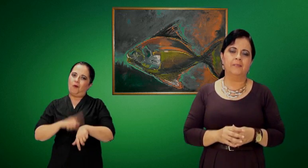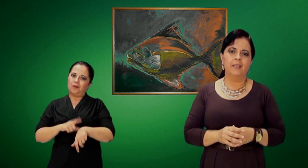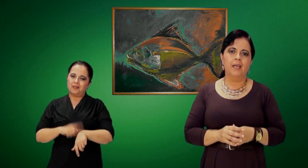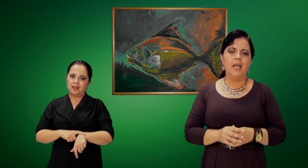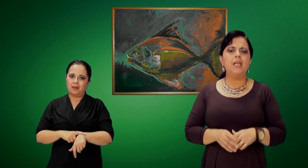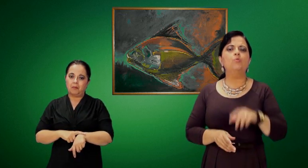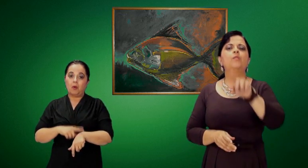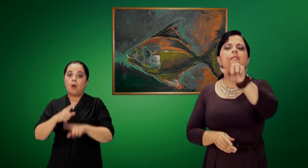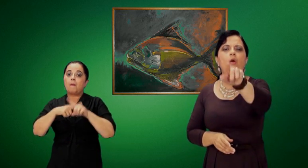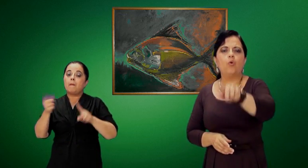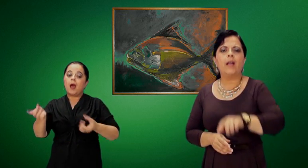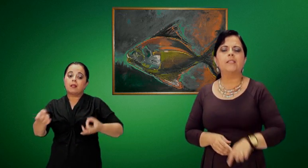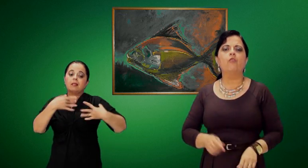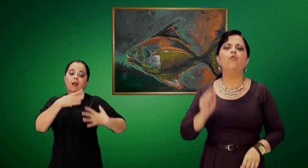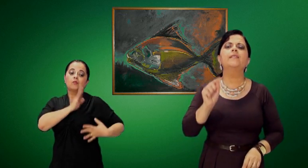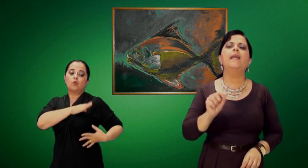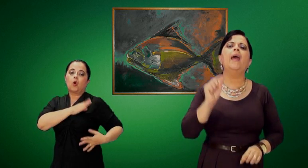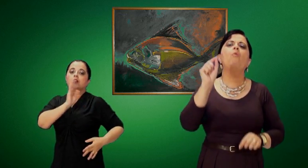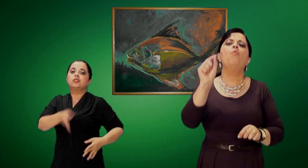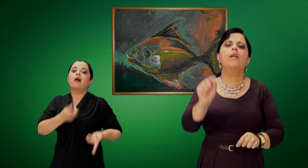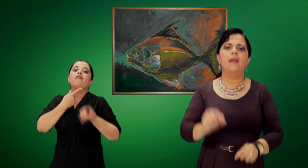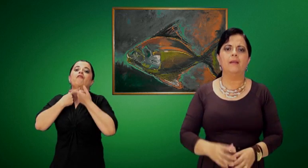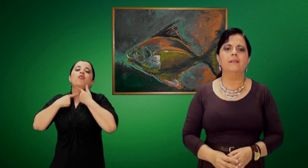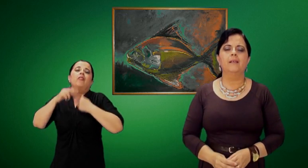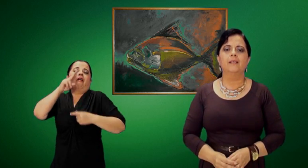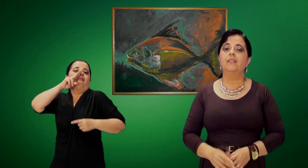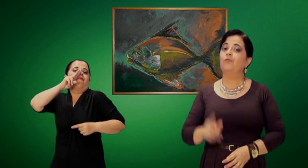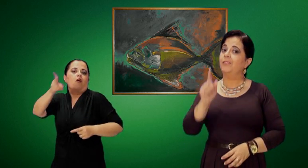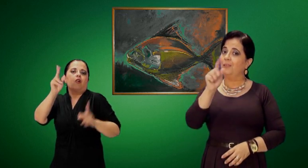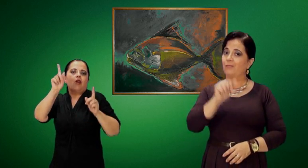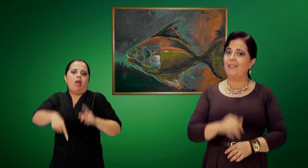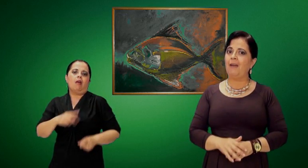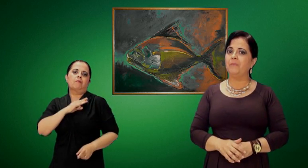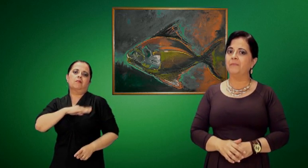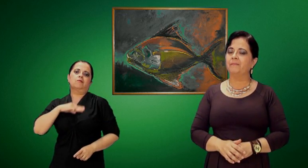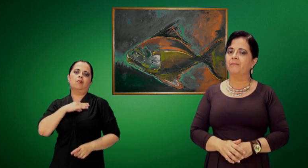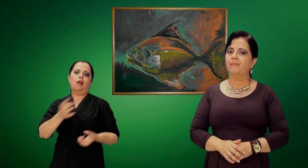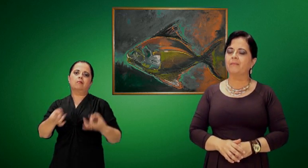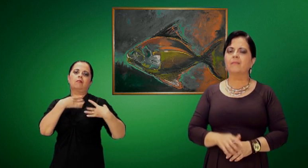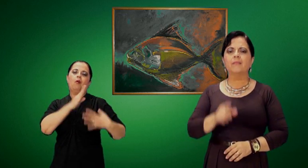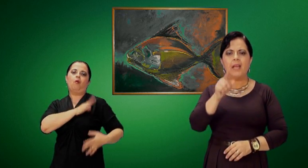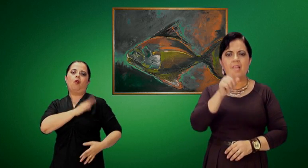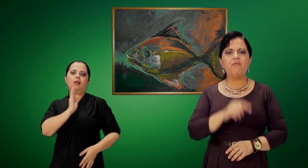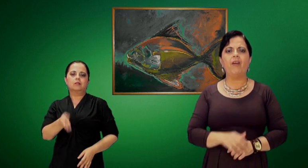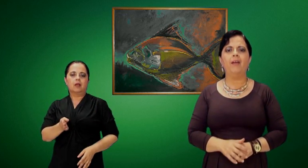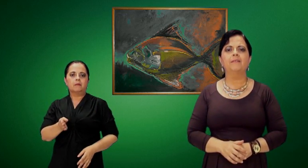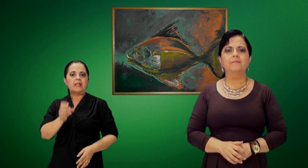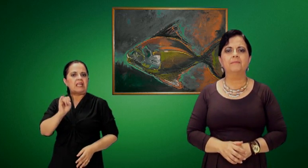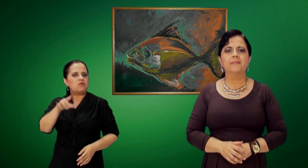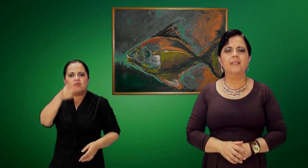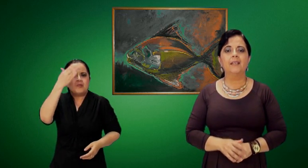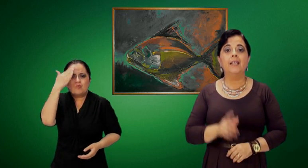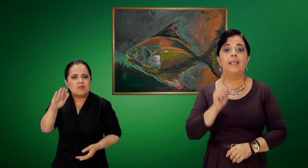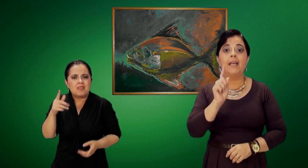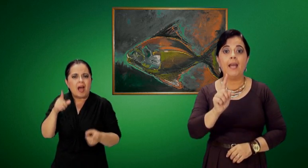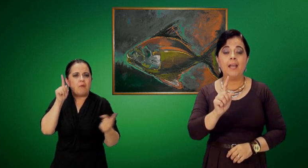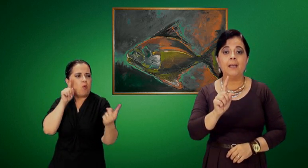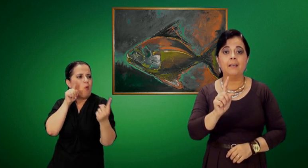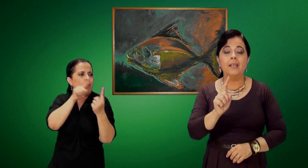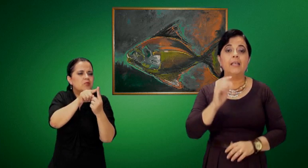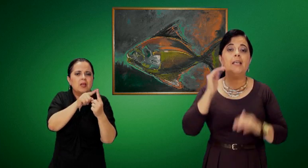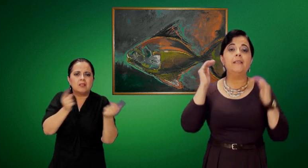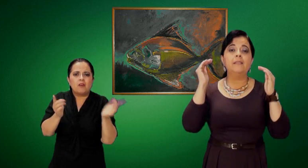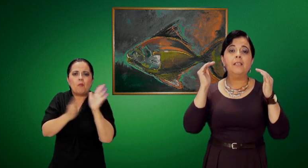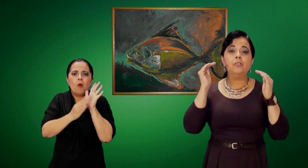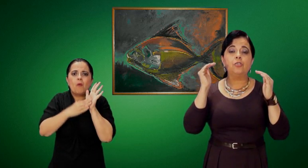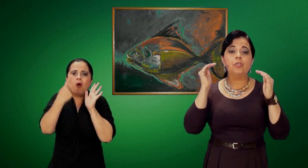era. E no seu coração você é o quê? Se você não sabe, tenha fé.